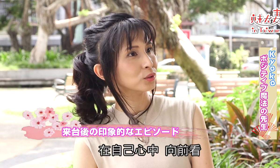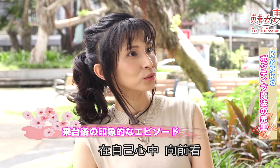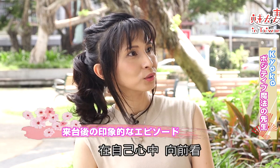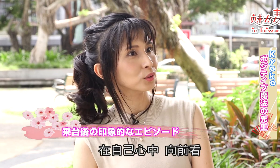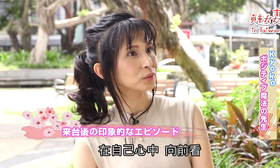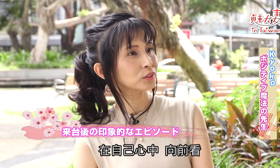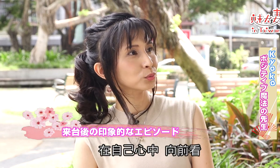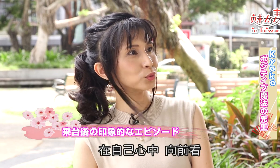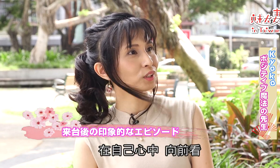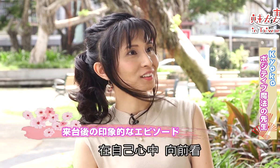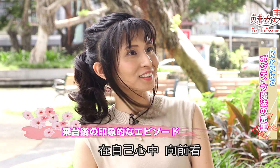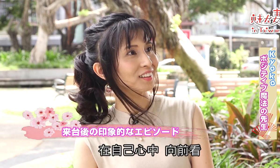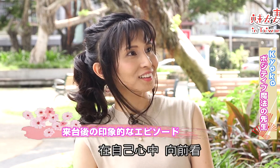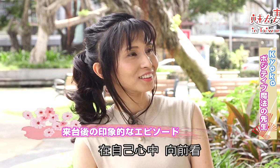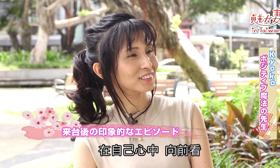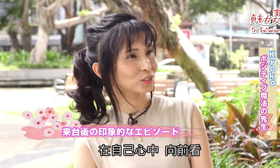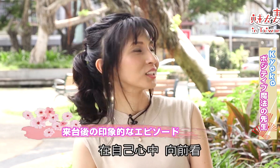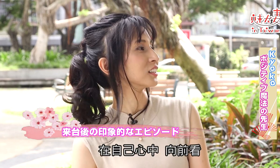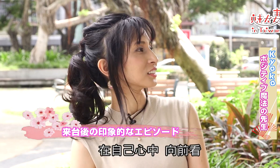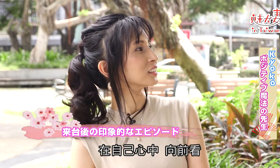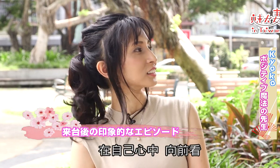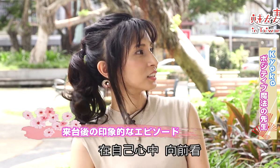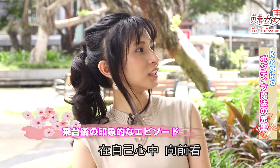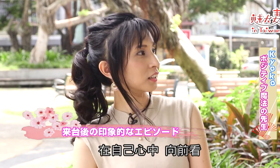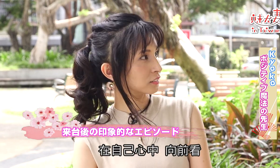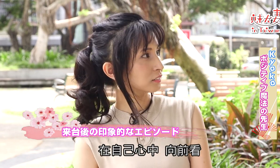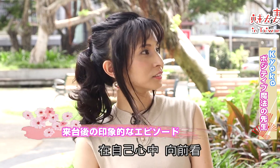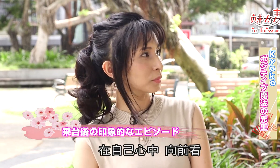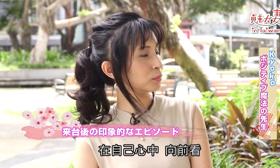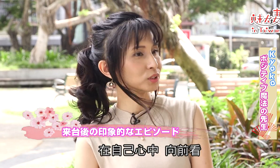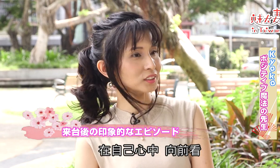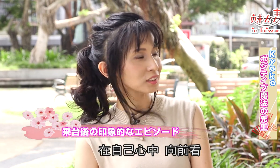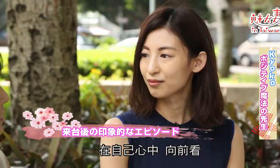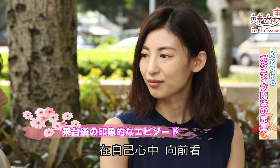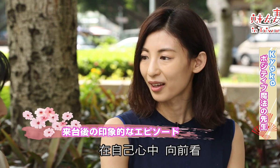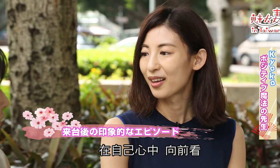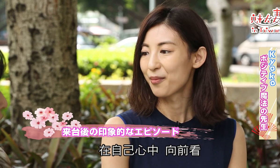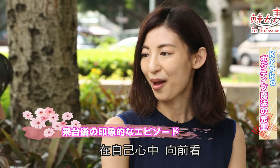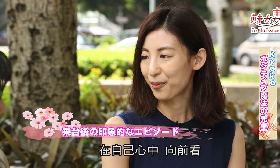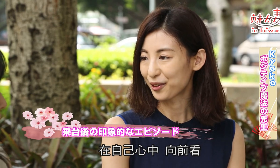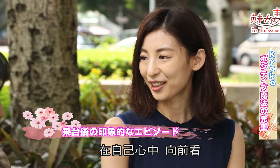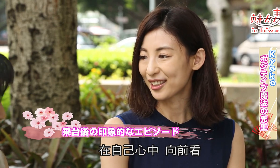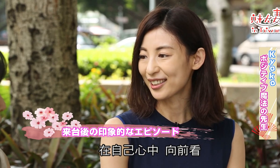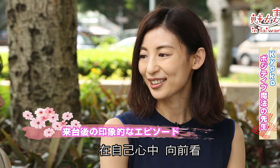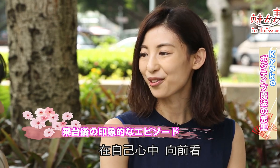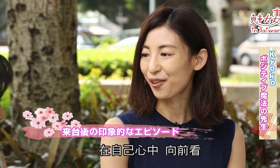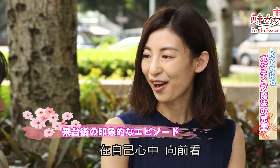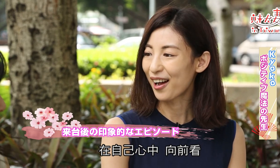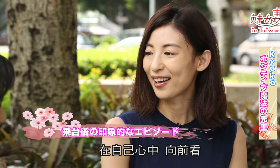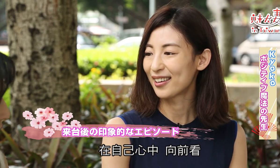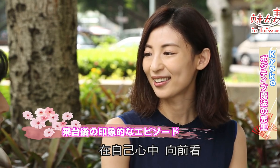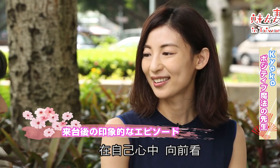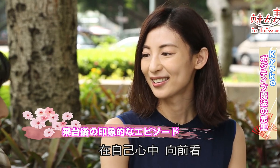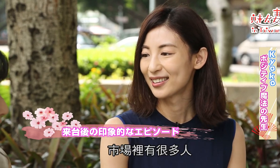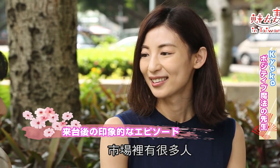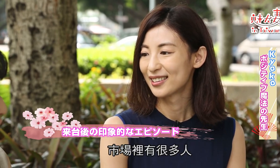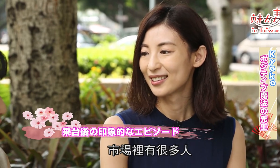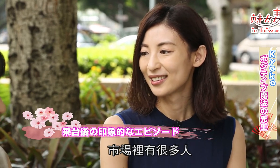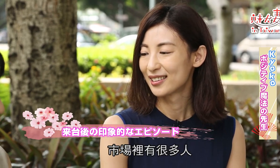いろ自分の中でそうだったんじゃないですかね、前向きに、 そうですね、 もういろんな人